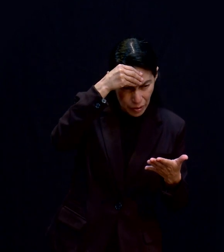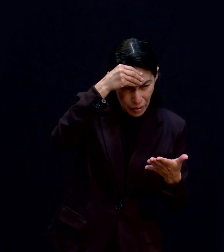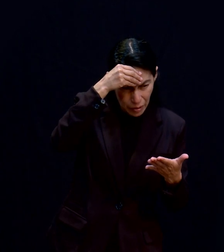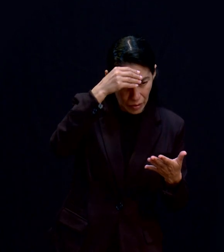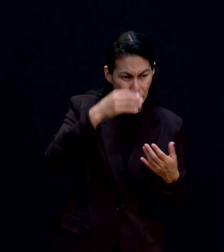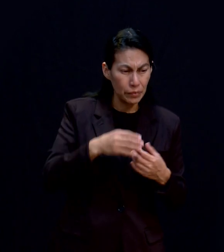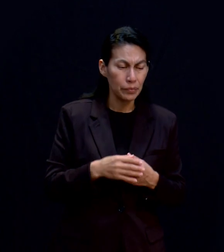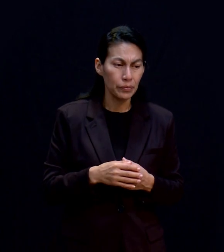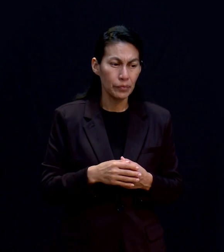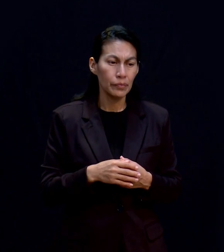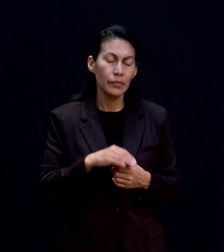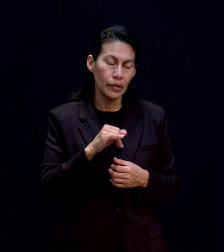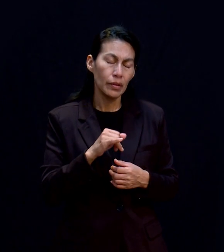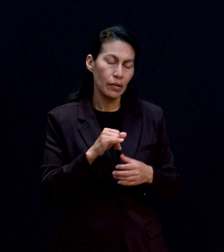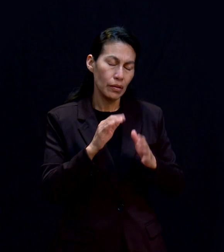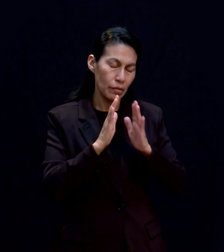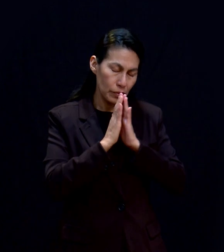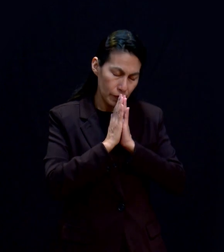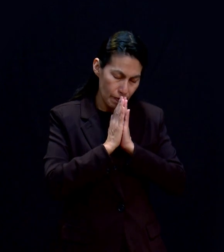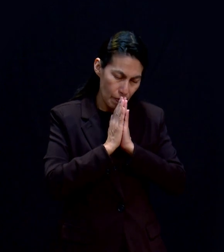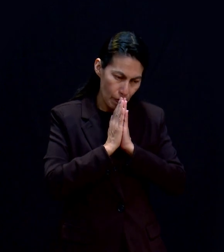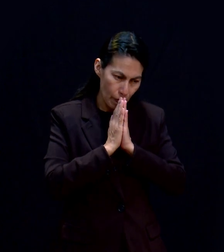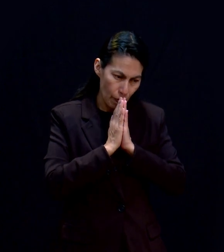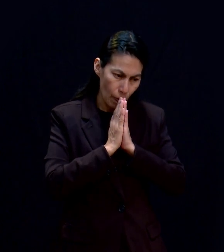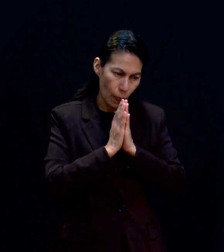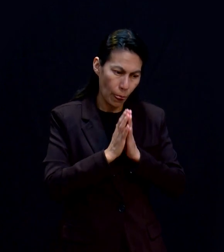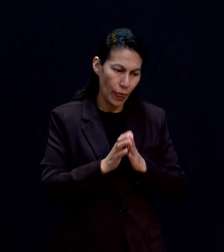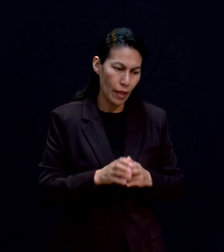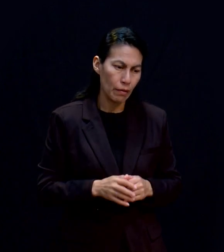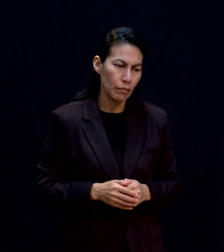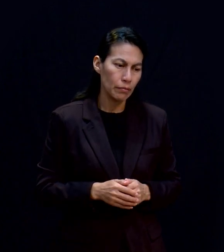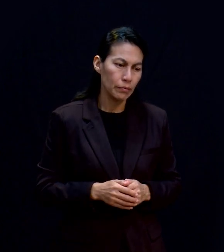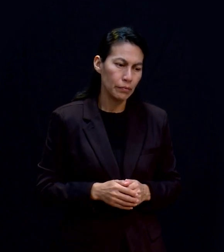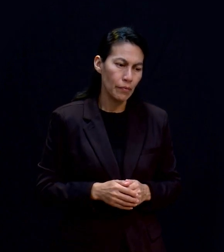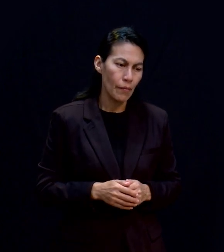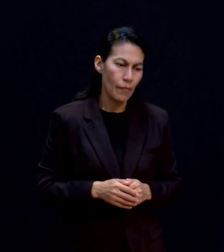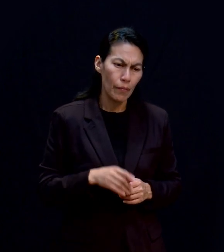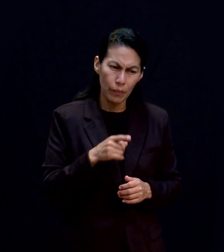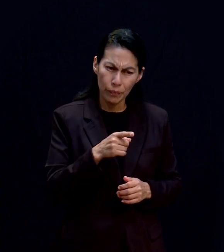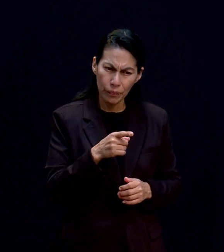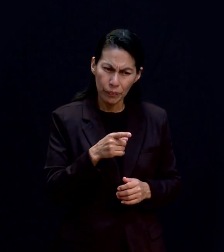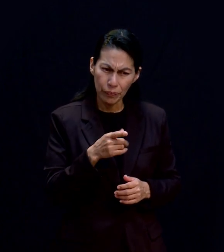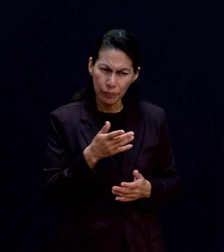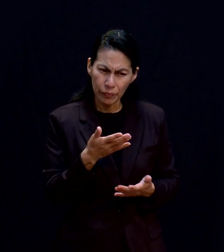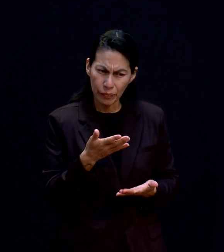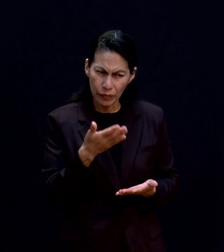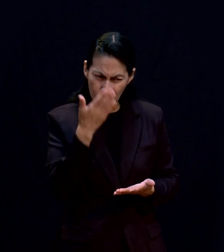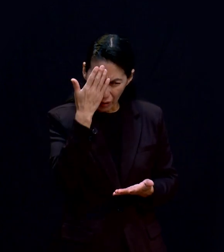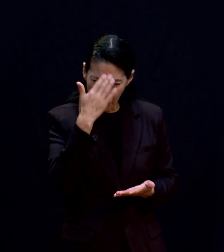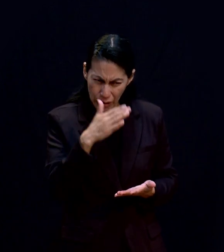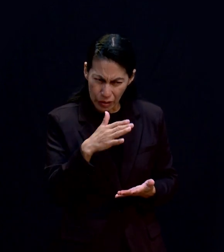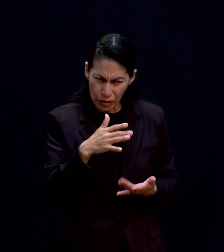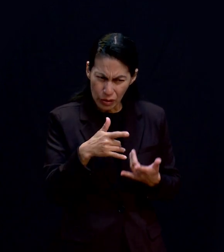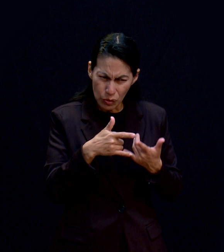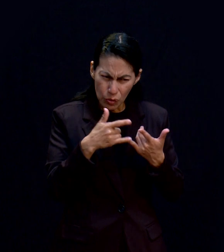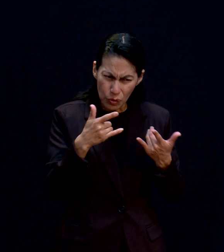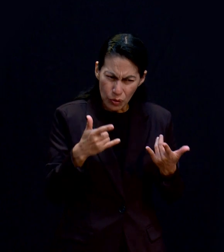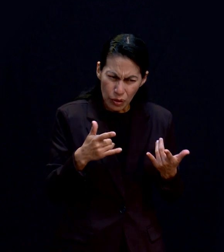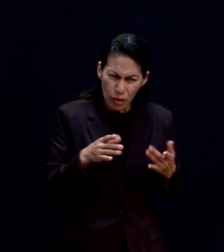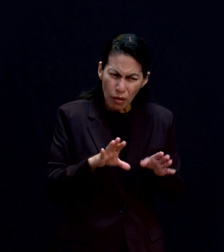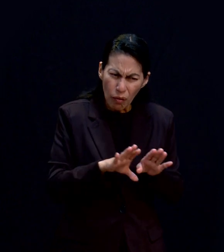nuestra enseñanza no es cierto amén a alguna anécdota que te haya marcado